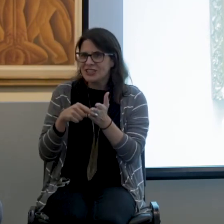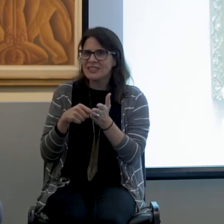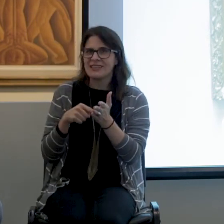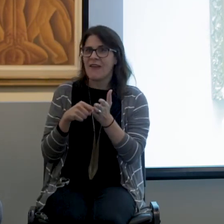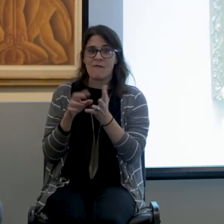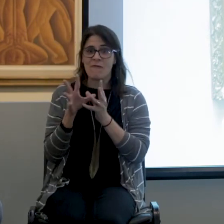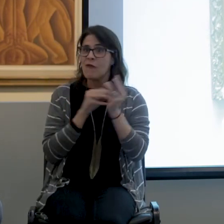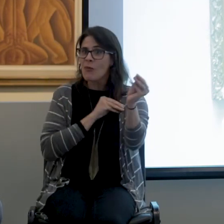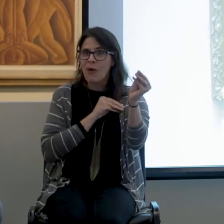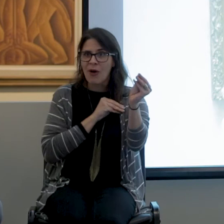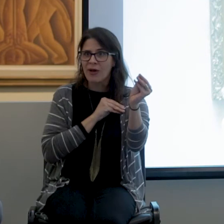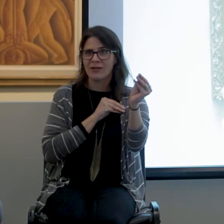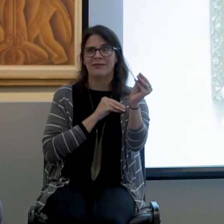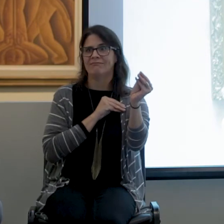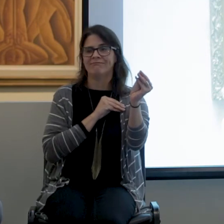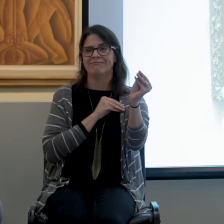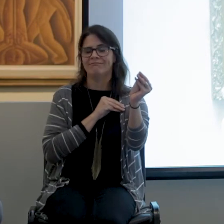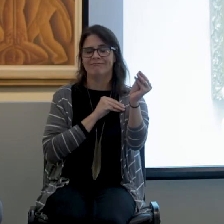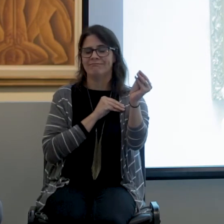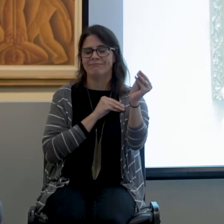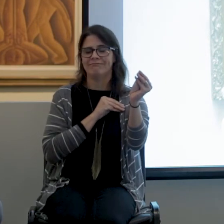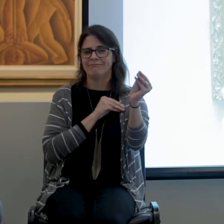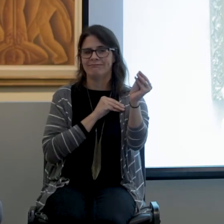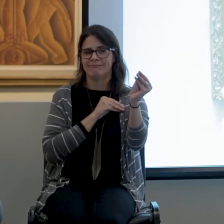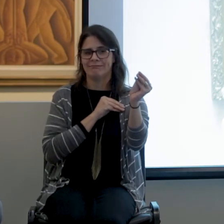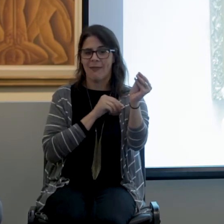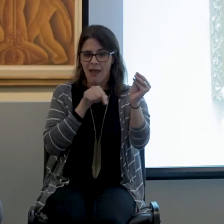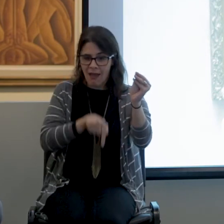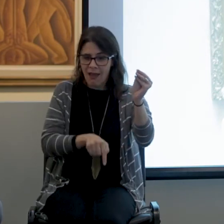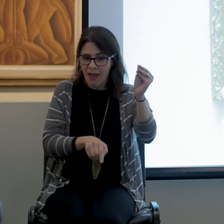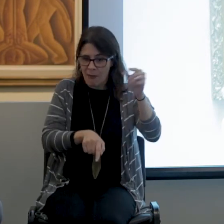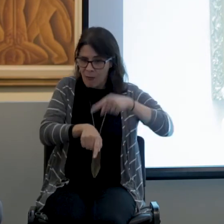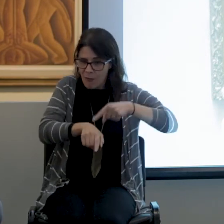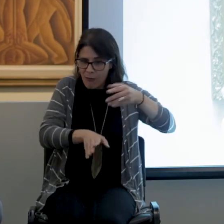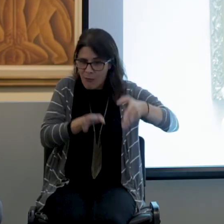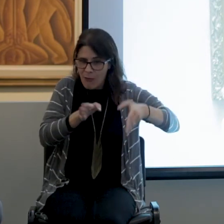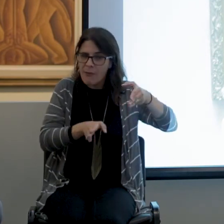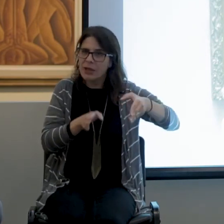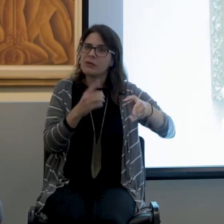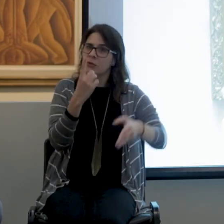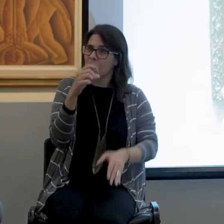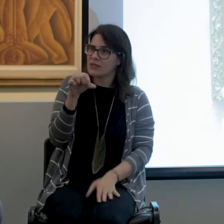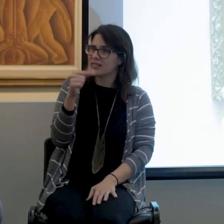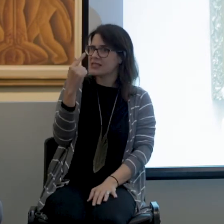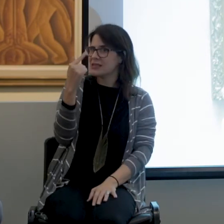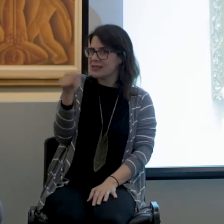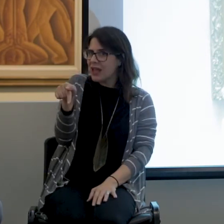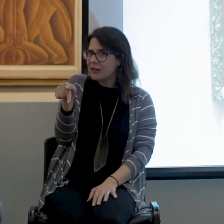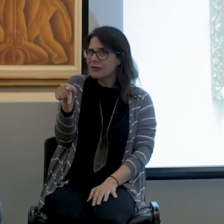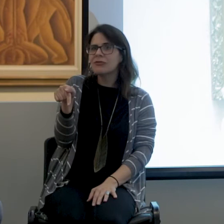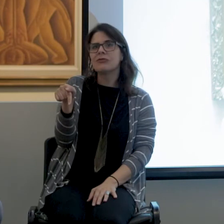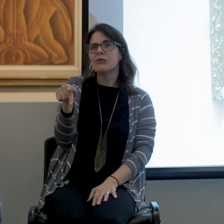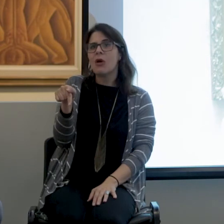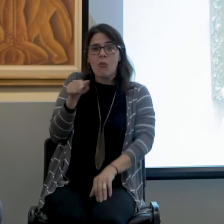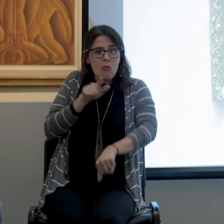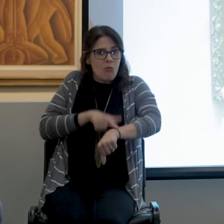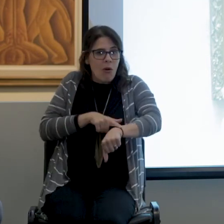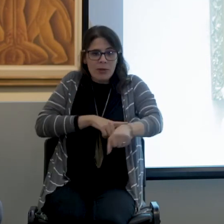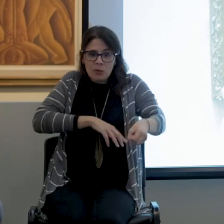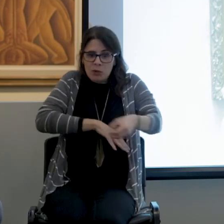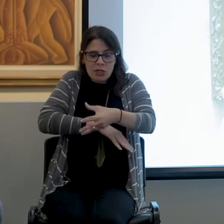enfim. Mas, neste momento, aquele momento fantástico de 17, que é o momento explosivo do